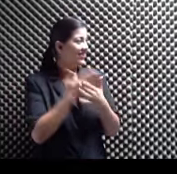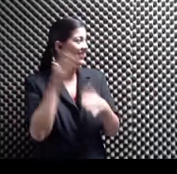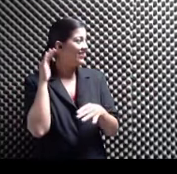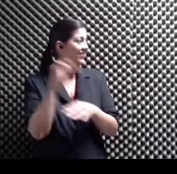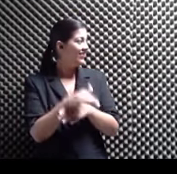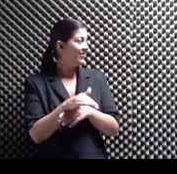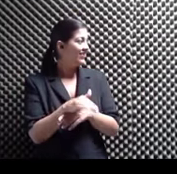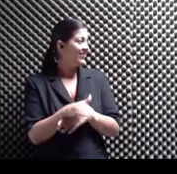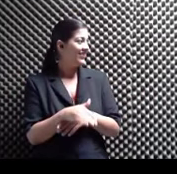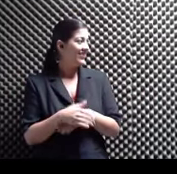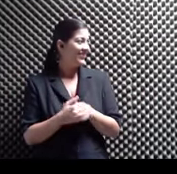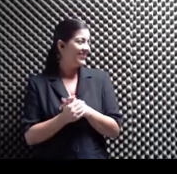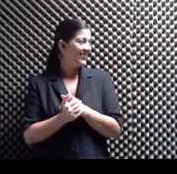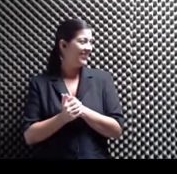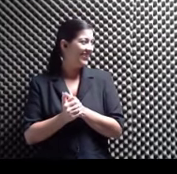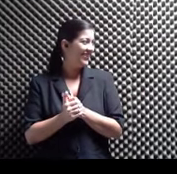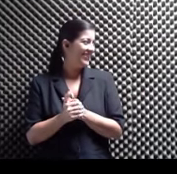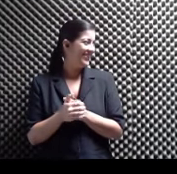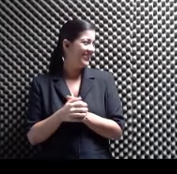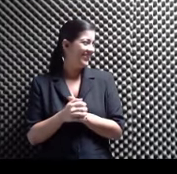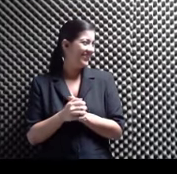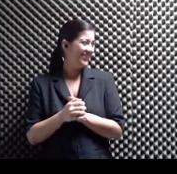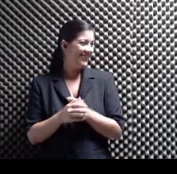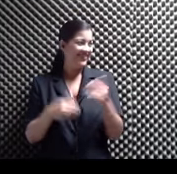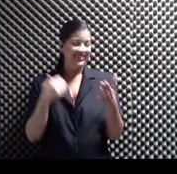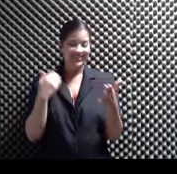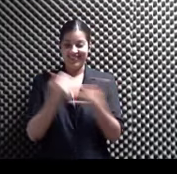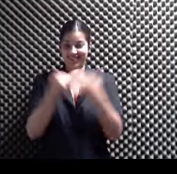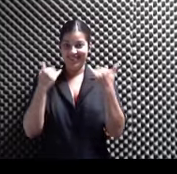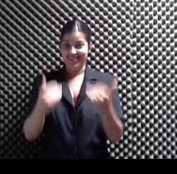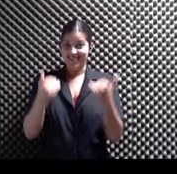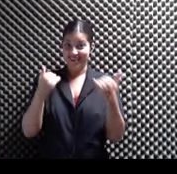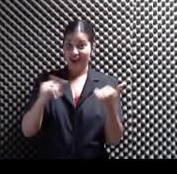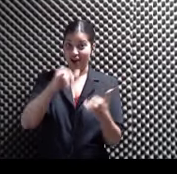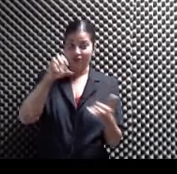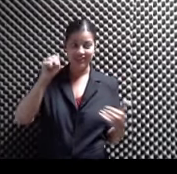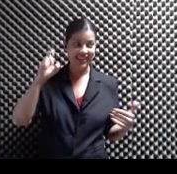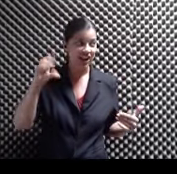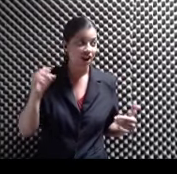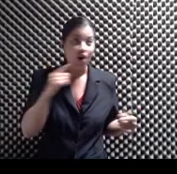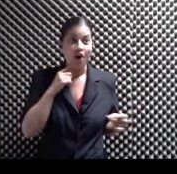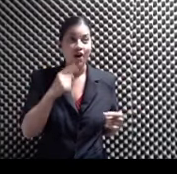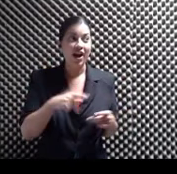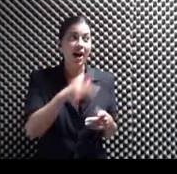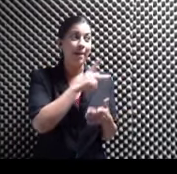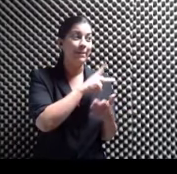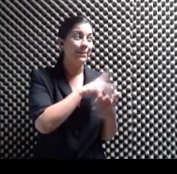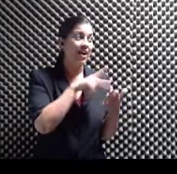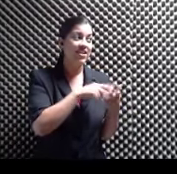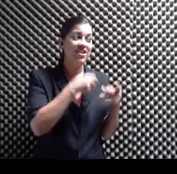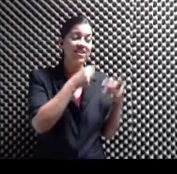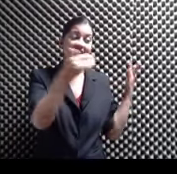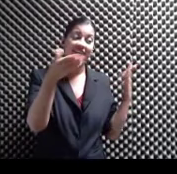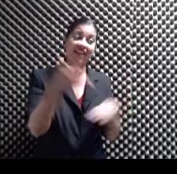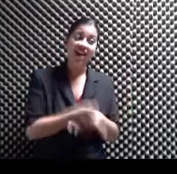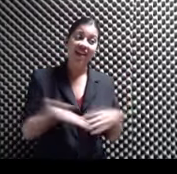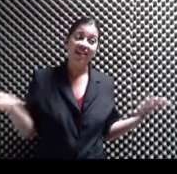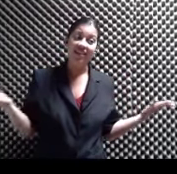No, yo que iba a decir, mira, llegó José Lo Arroyo. Yo que iba a decir, José Lo está entregando la planilla.